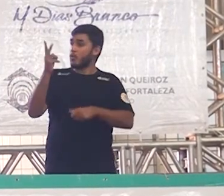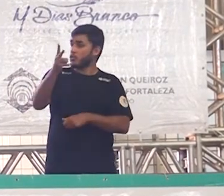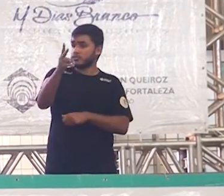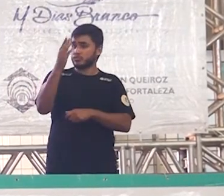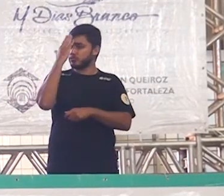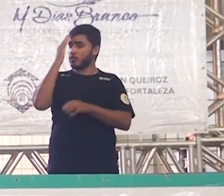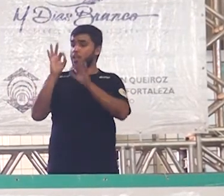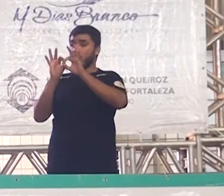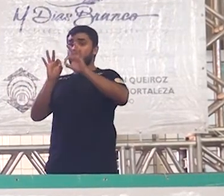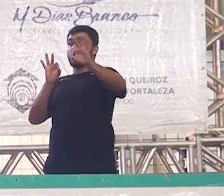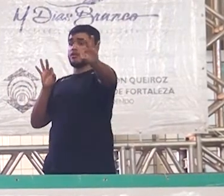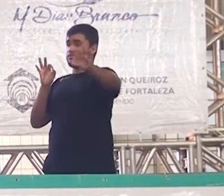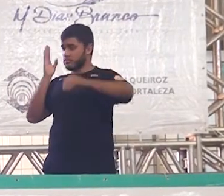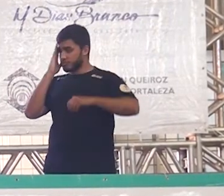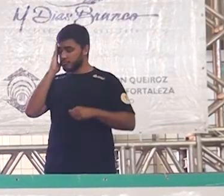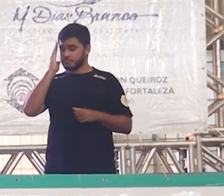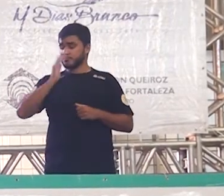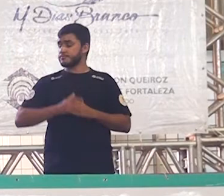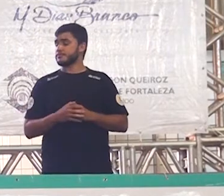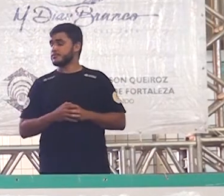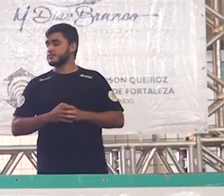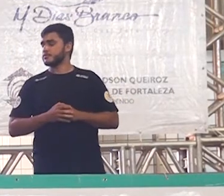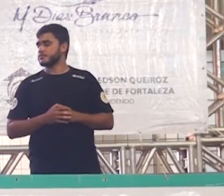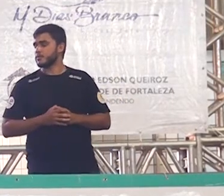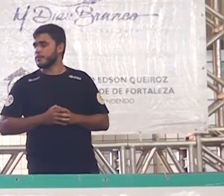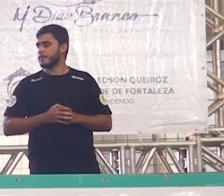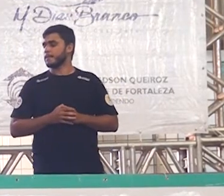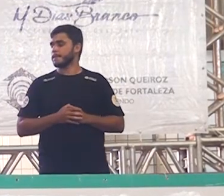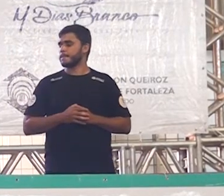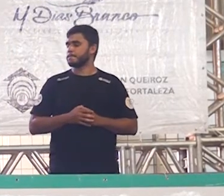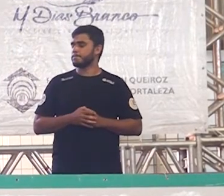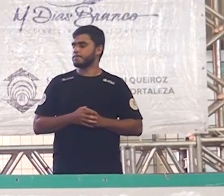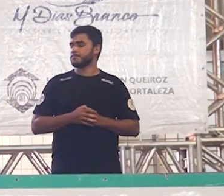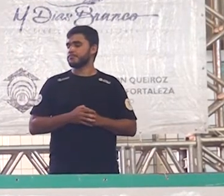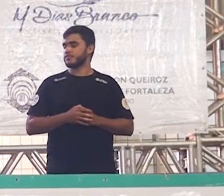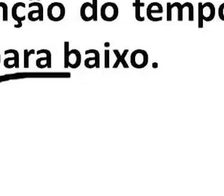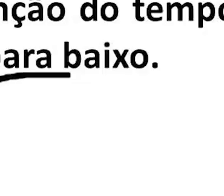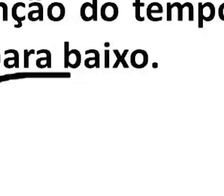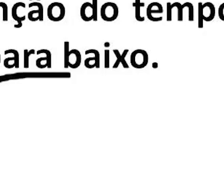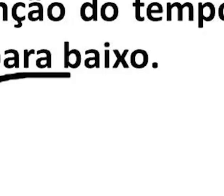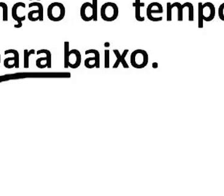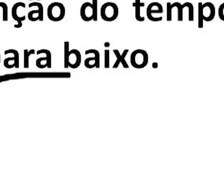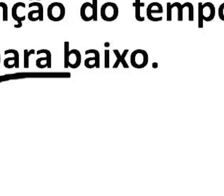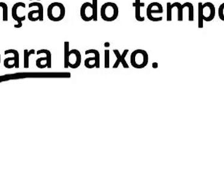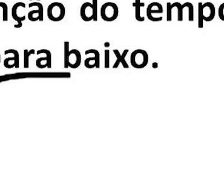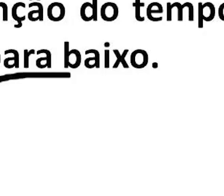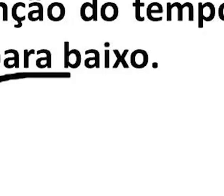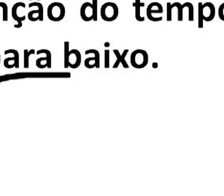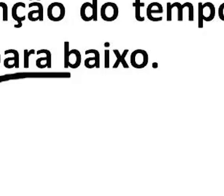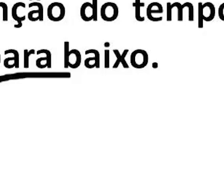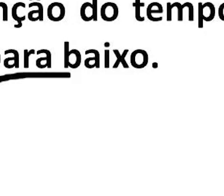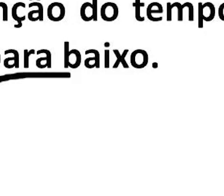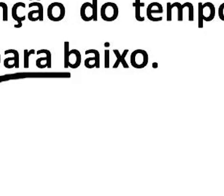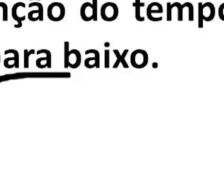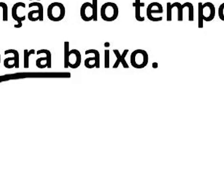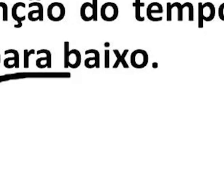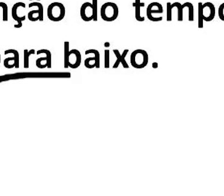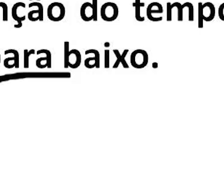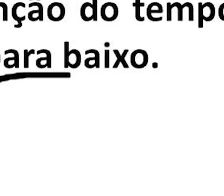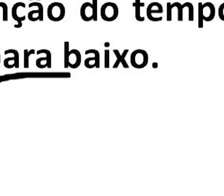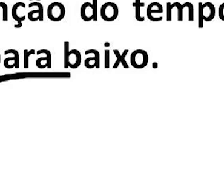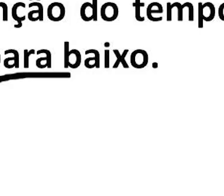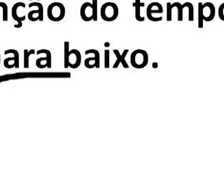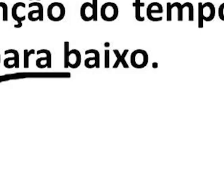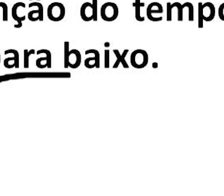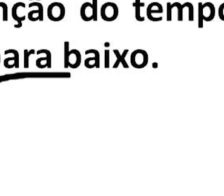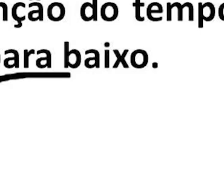aumentando. Só que o trem agora, ele vai ter que frear para os passageiros poderem descer. Então, se